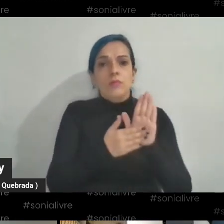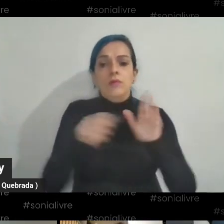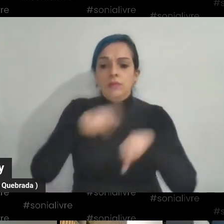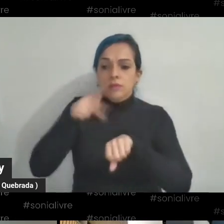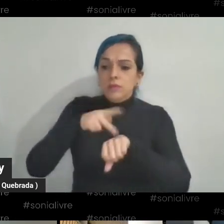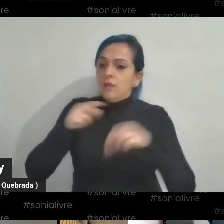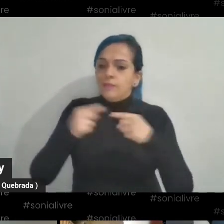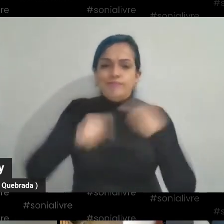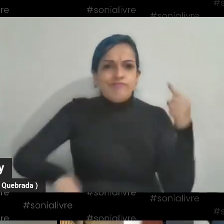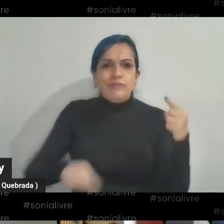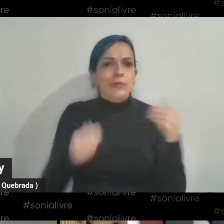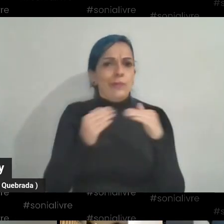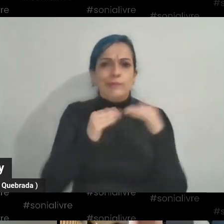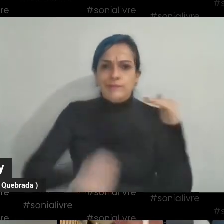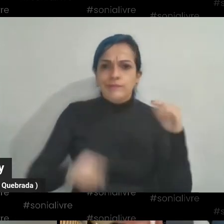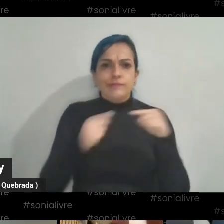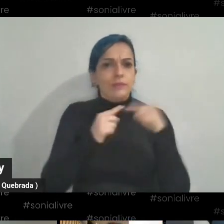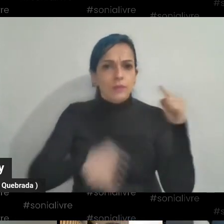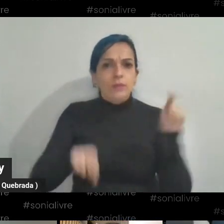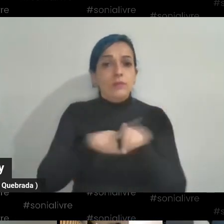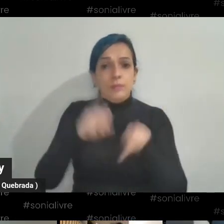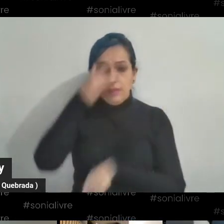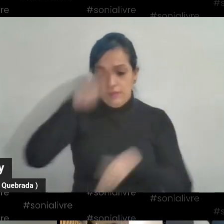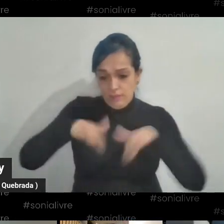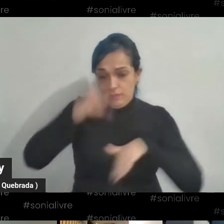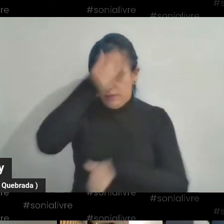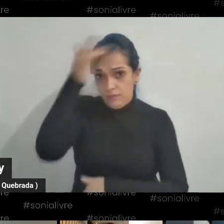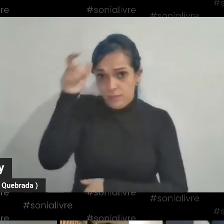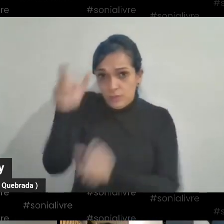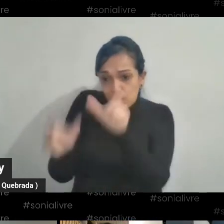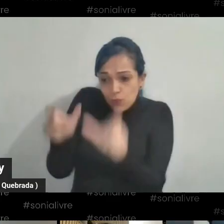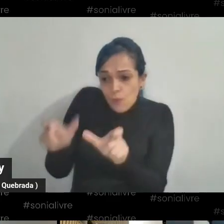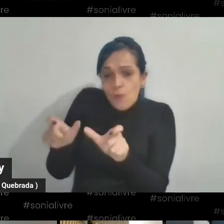e das pessoas menos favorecidas, até quando estão em situação como a da Sônia.